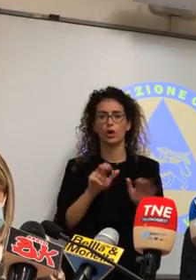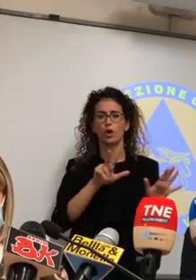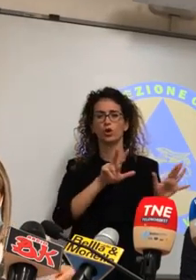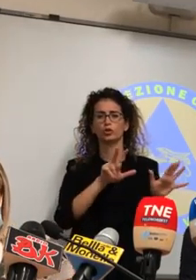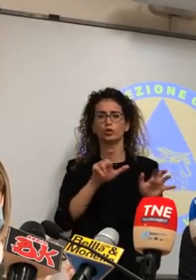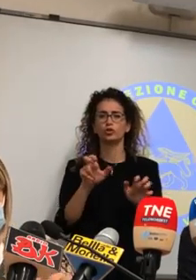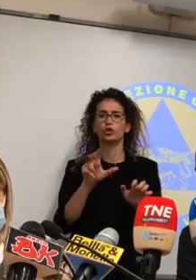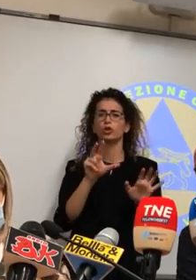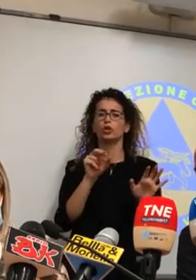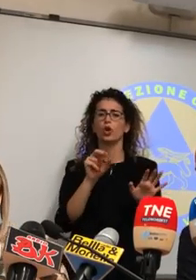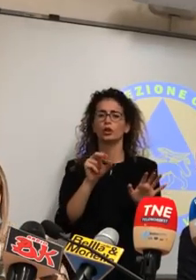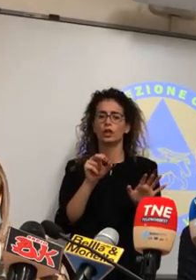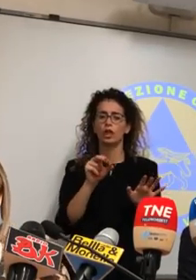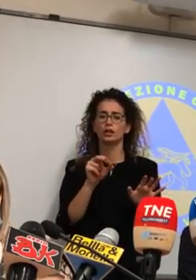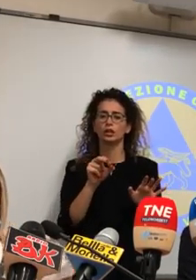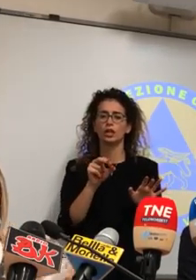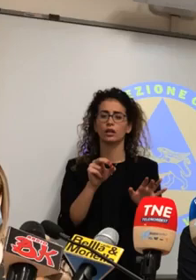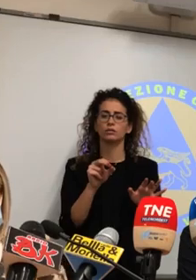880...